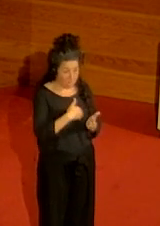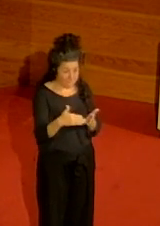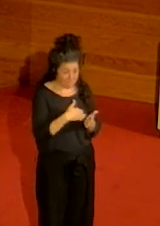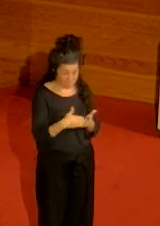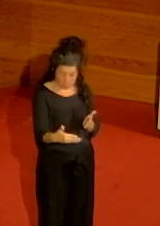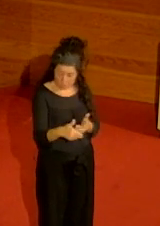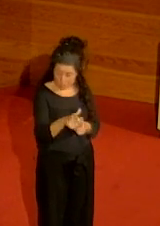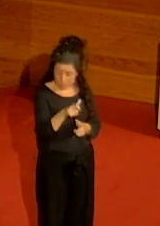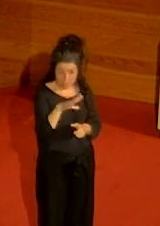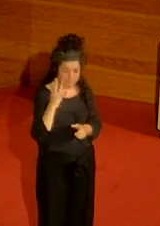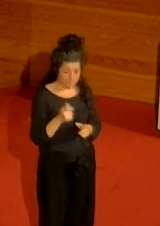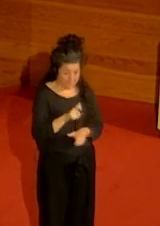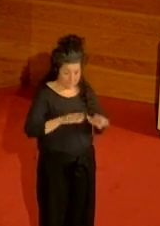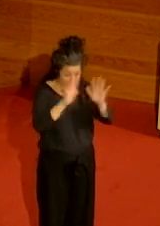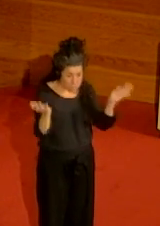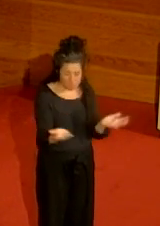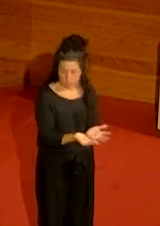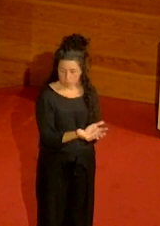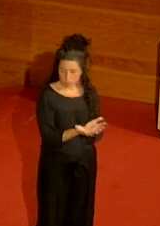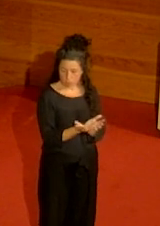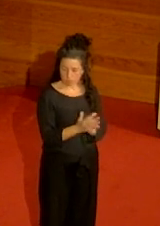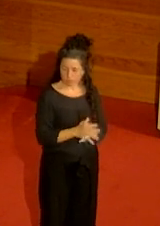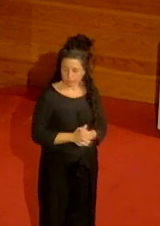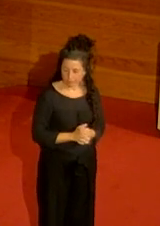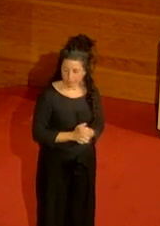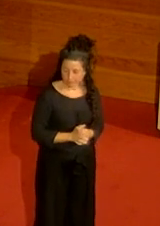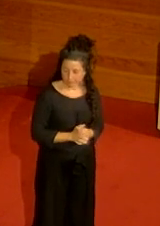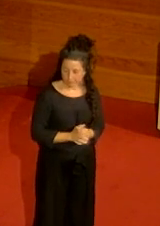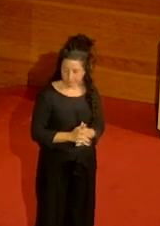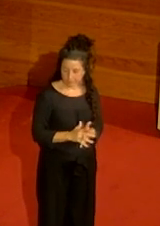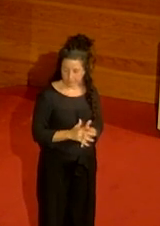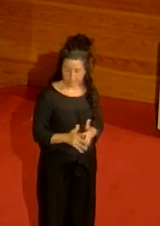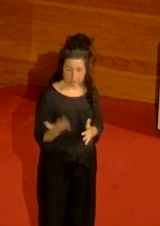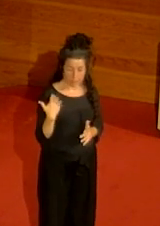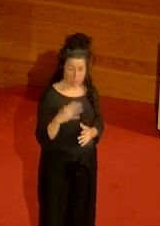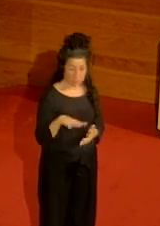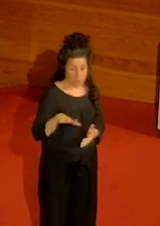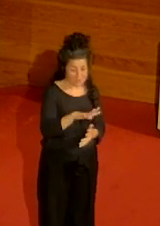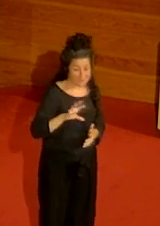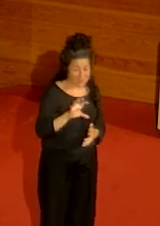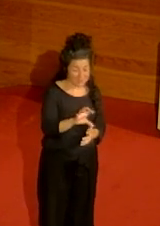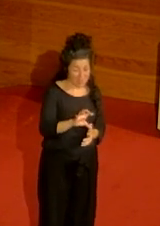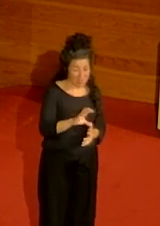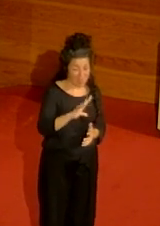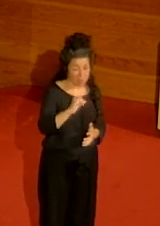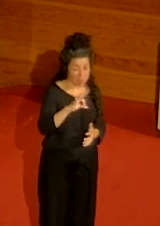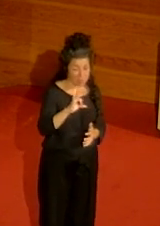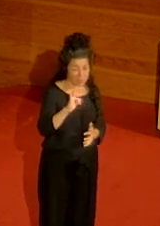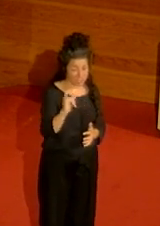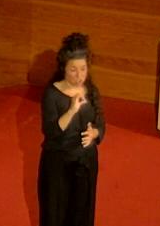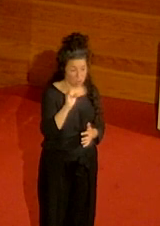en lo que sería en lo que estaba concebido como ser un estado palestino disjordania y gaza dos millones son árabes